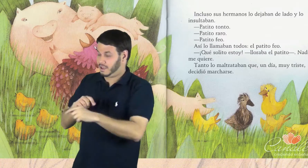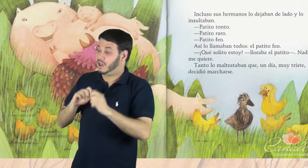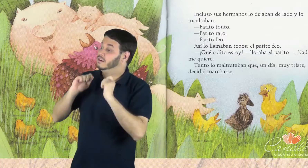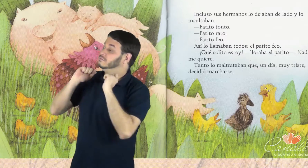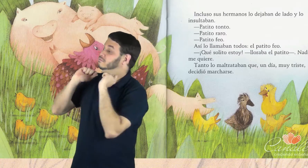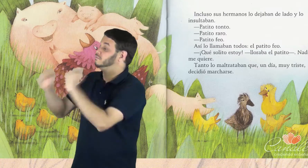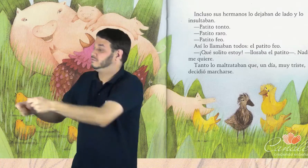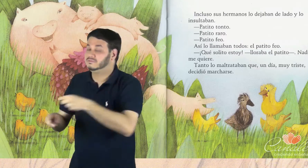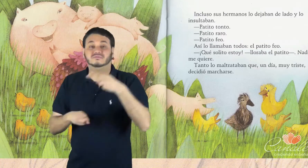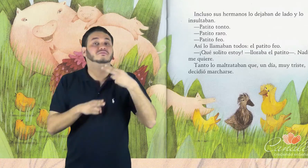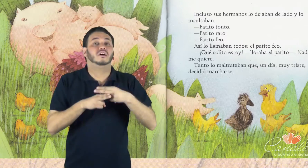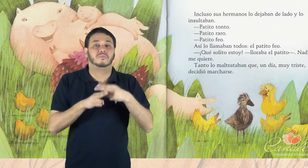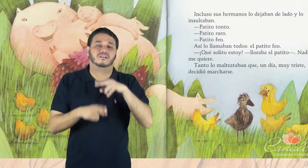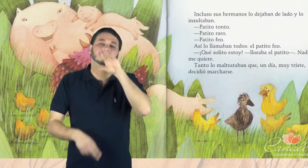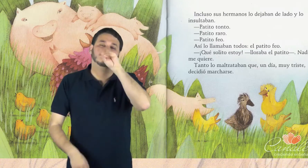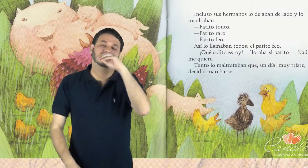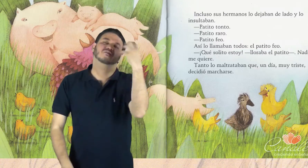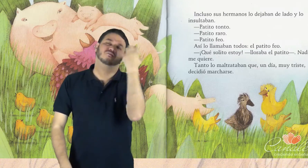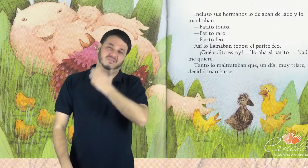patito feo